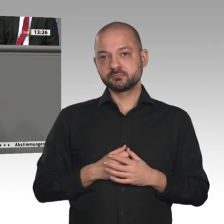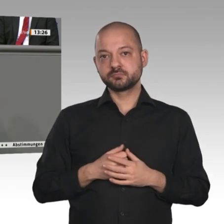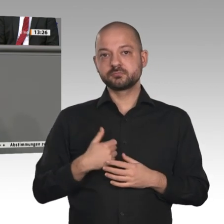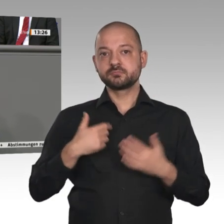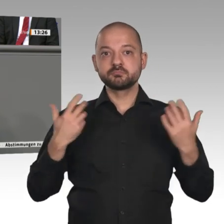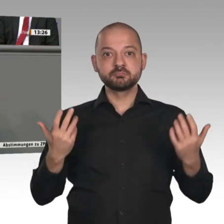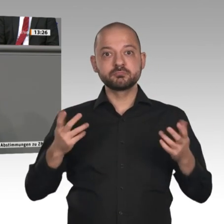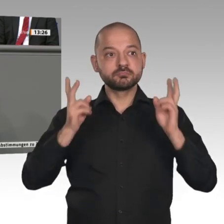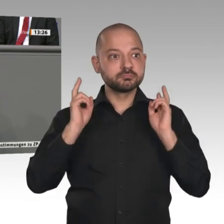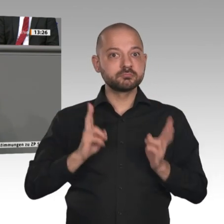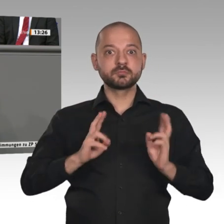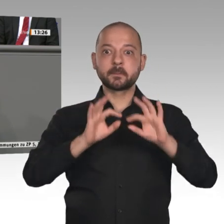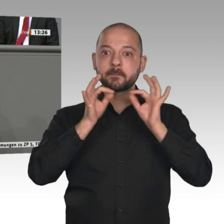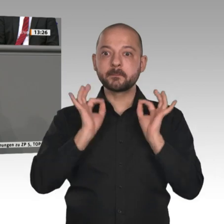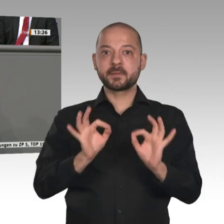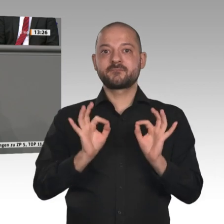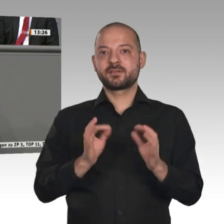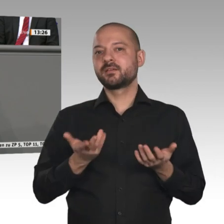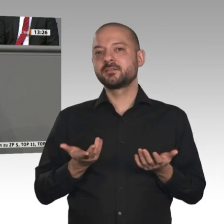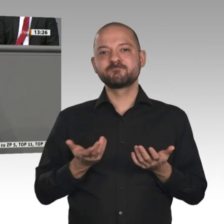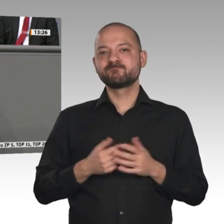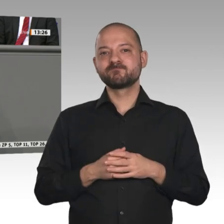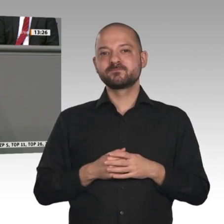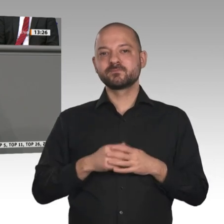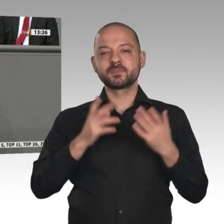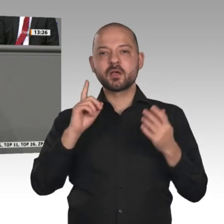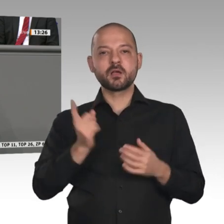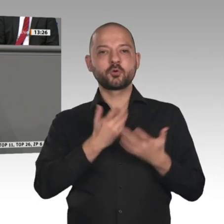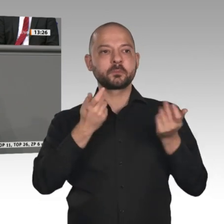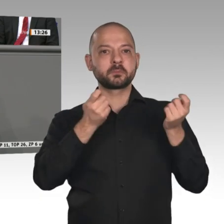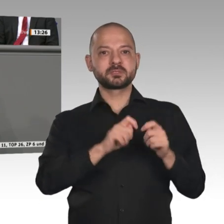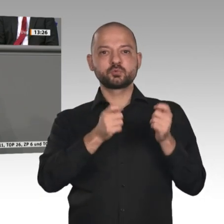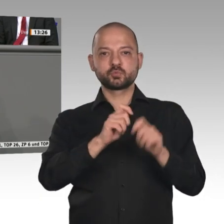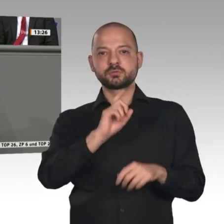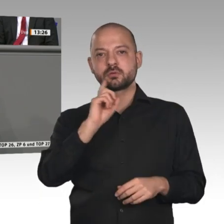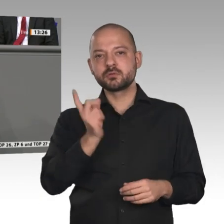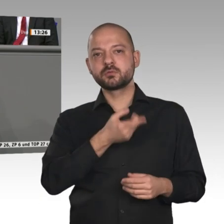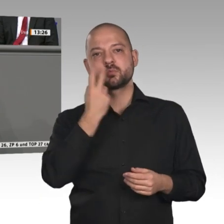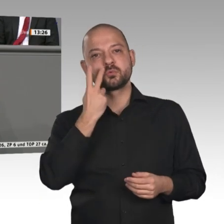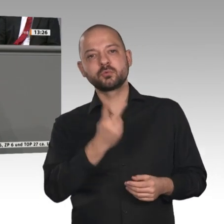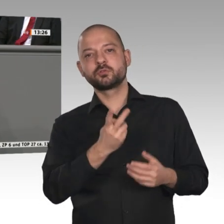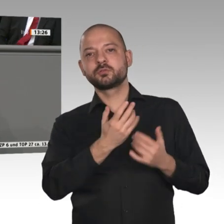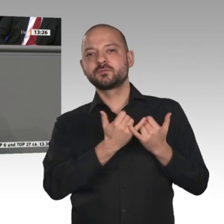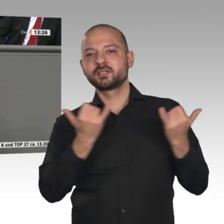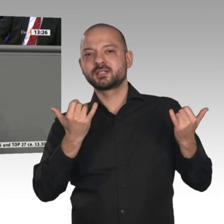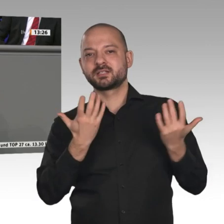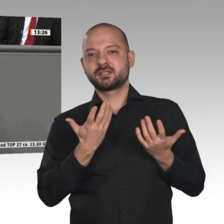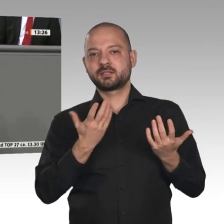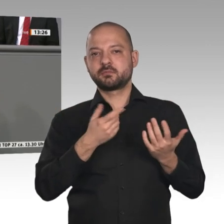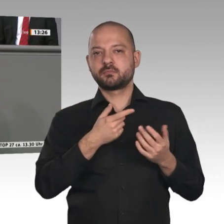gerecht. Zumal die Erlasse, wie gesagt wurde, anspruchsbegründenden und die Verwaltungsbehörden bindenden Charakter